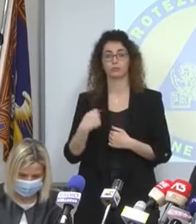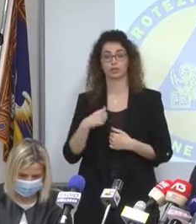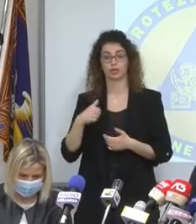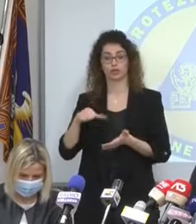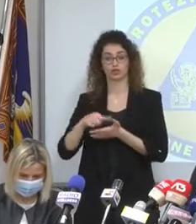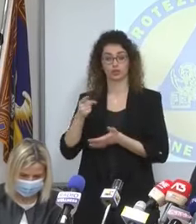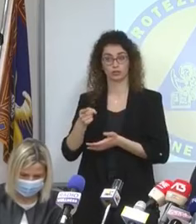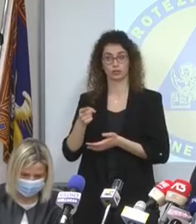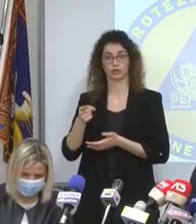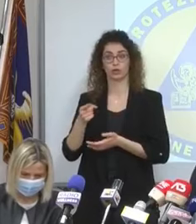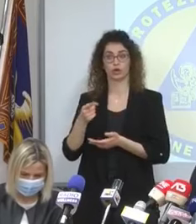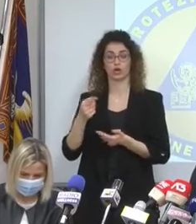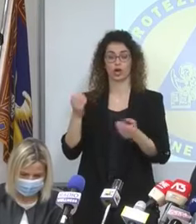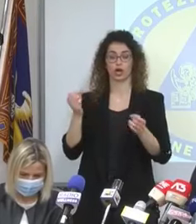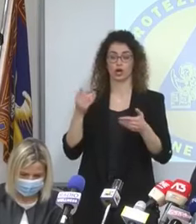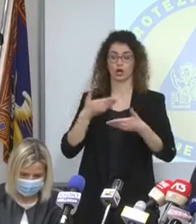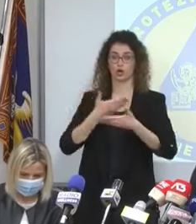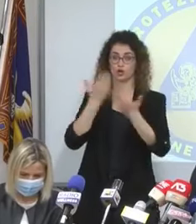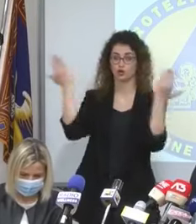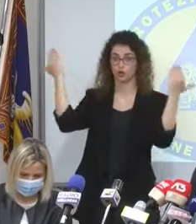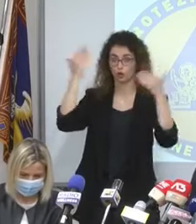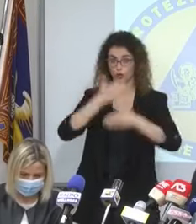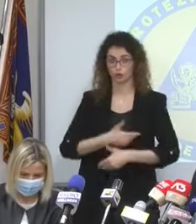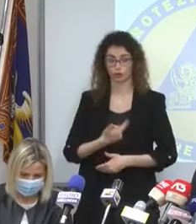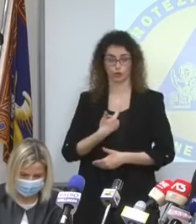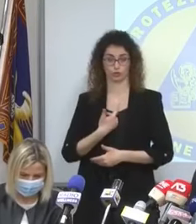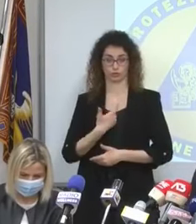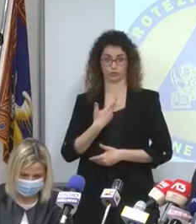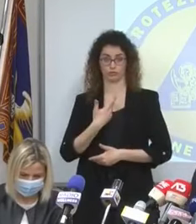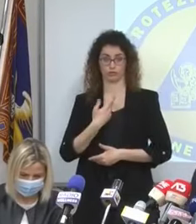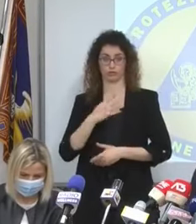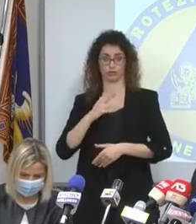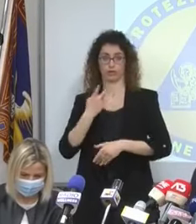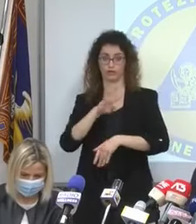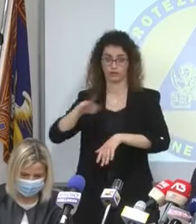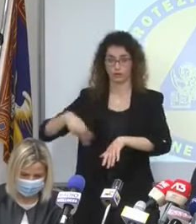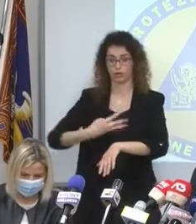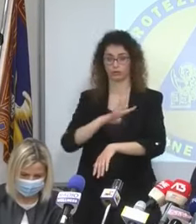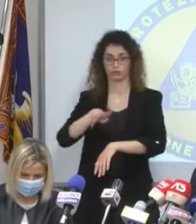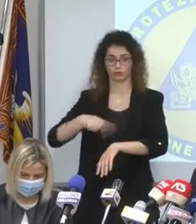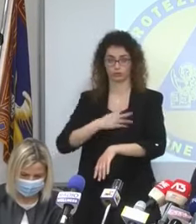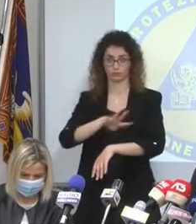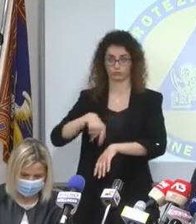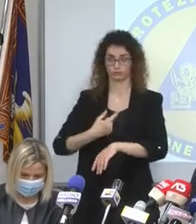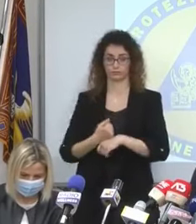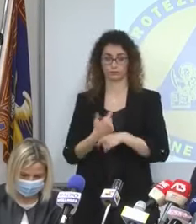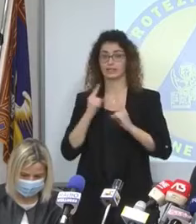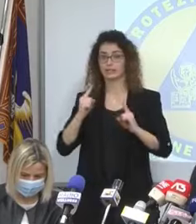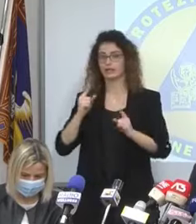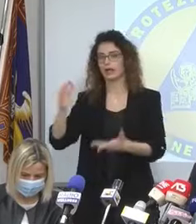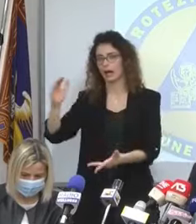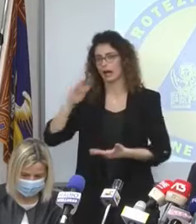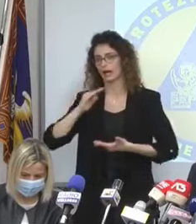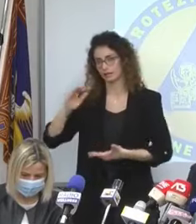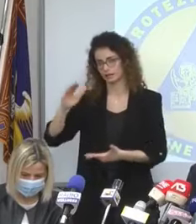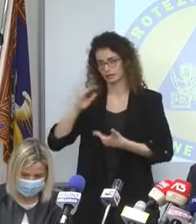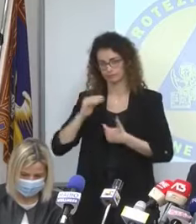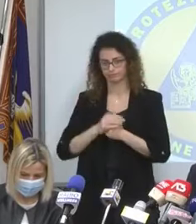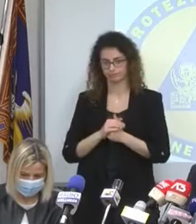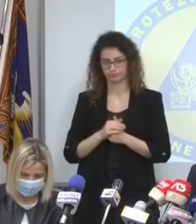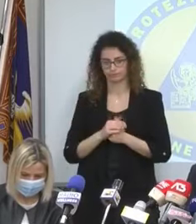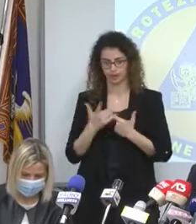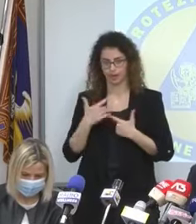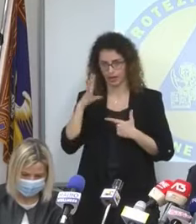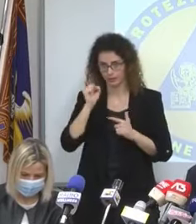centro che riesce a fare giorno e notte, quindi quello dovrebbe andare anche a 24 poi a regime, se arrivano vaccini. Come